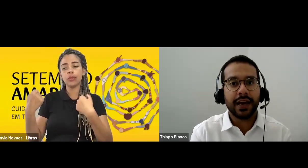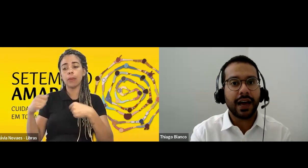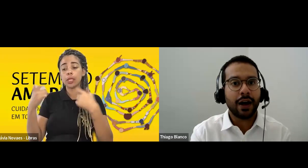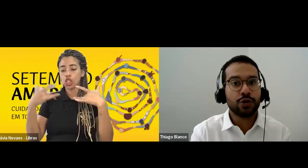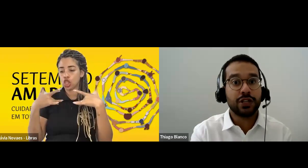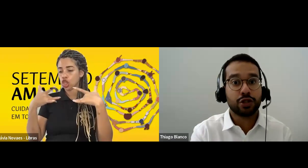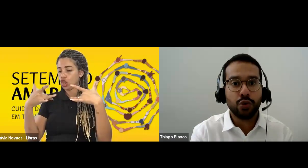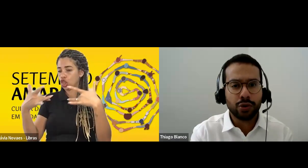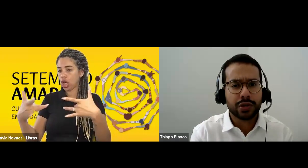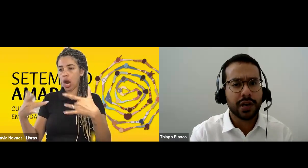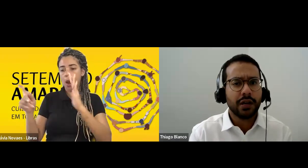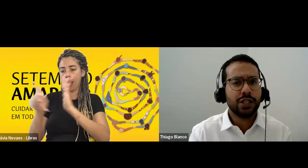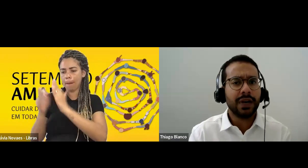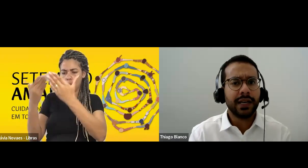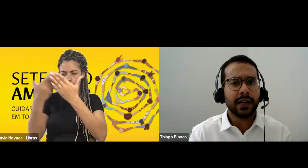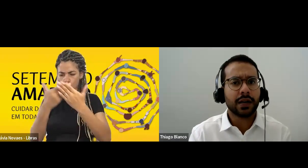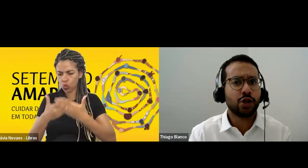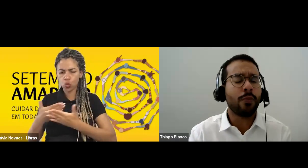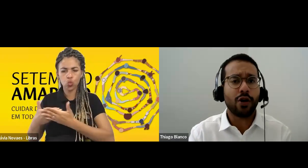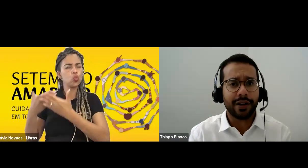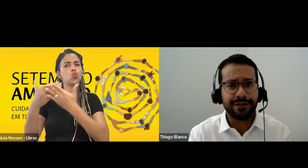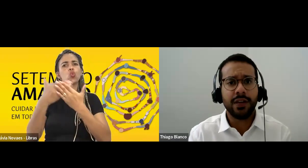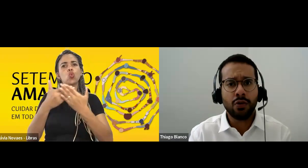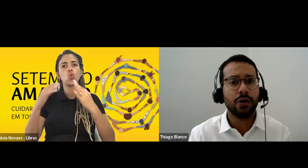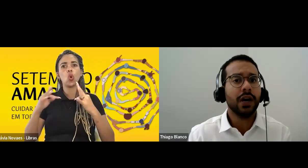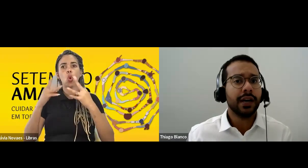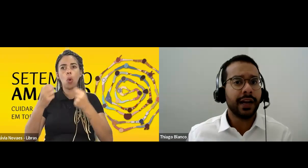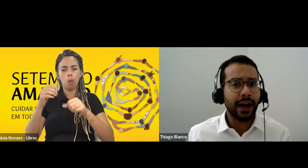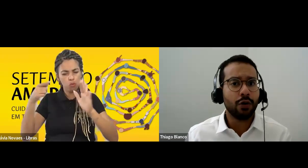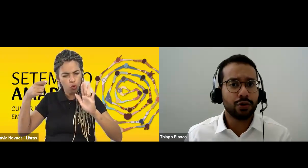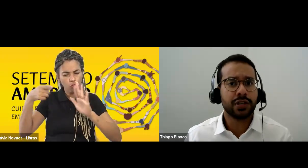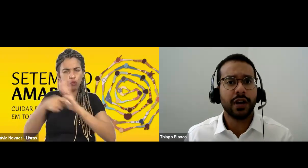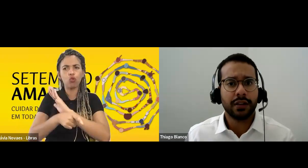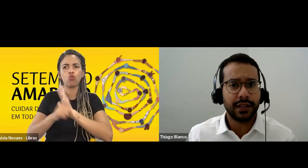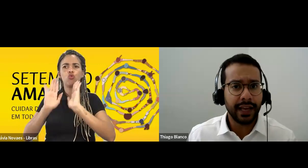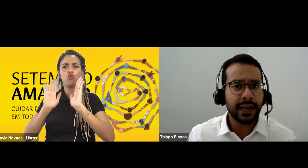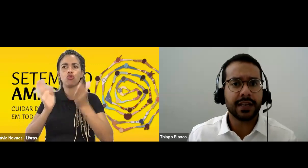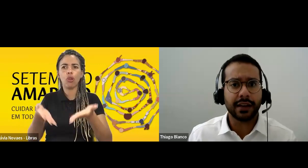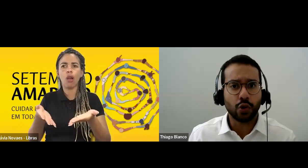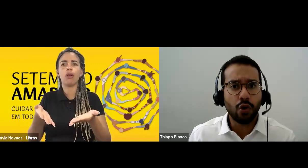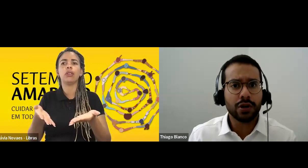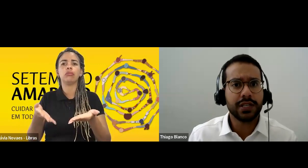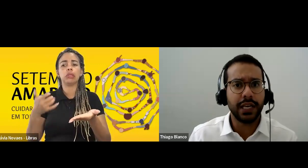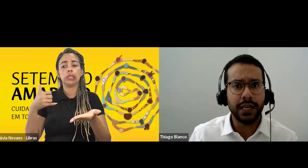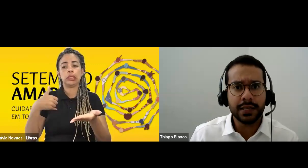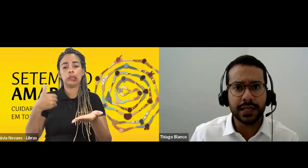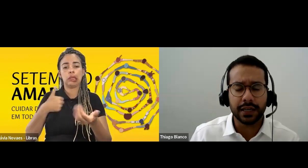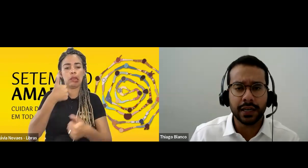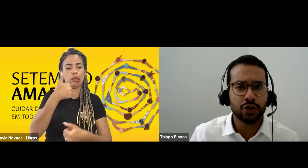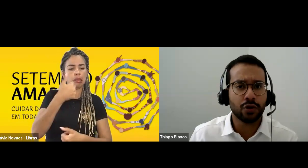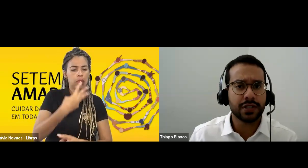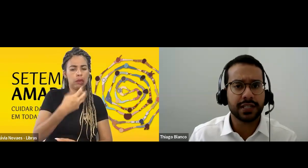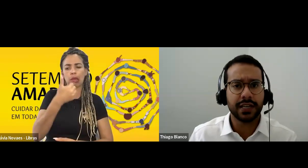dedicar-se aos estudos com maior afinco, né, aos 13, 14,